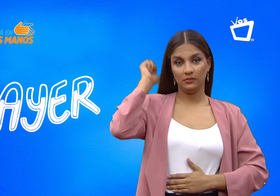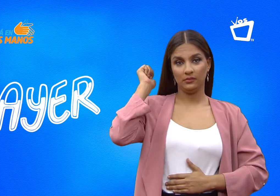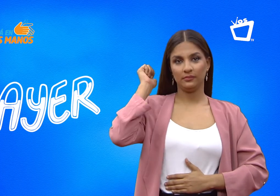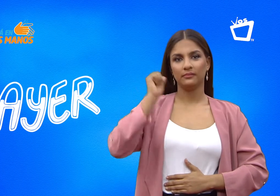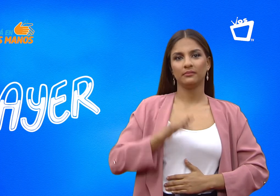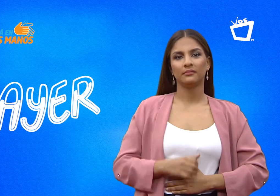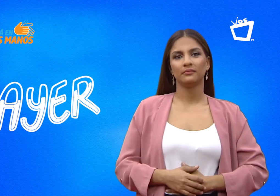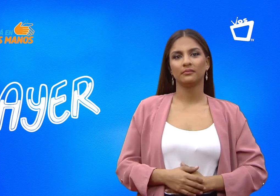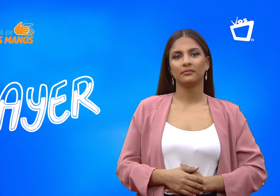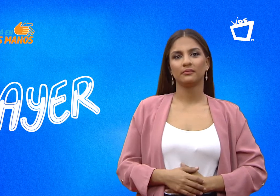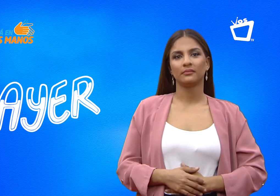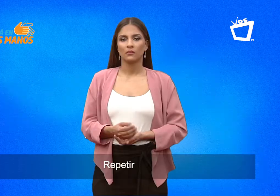Ayer.